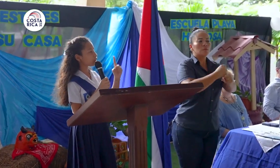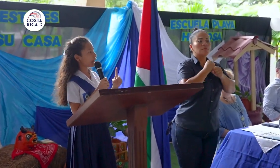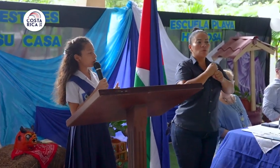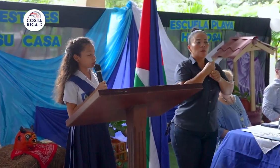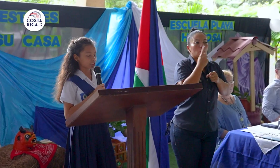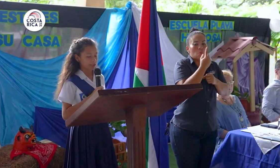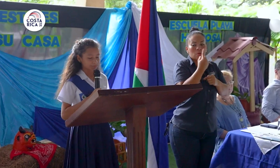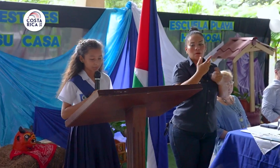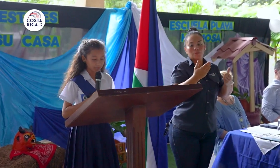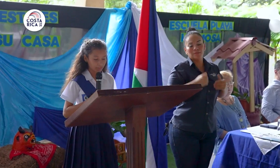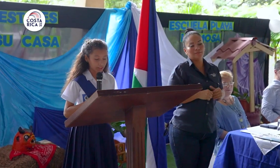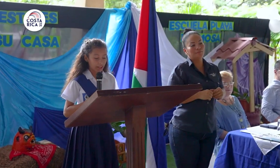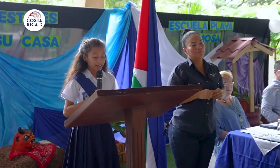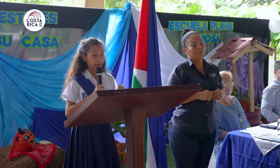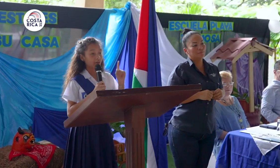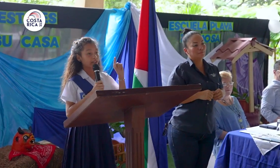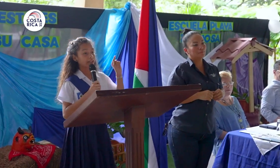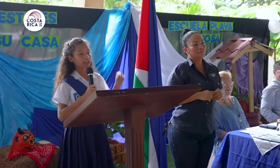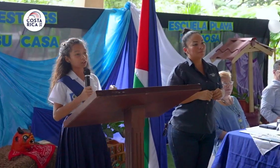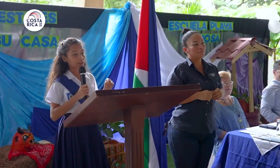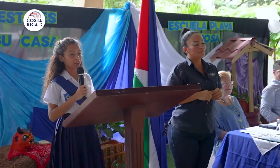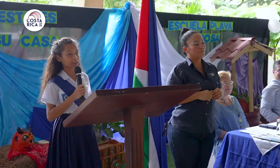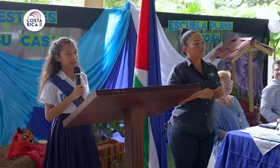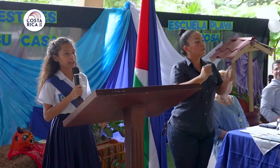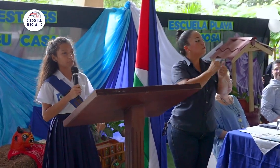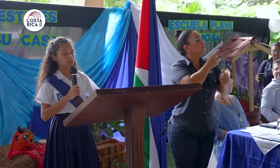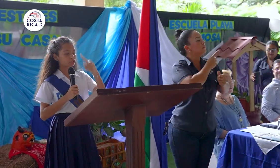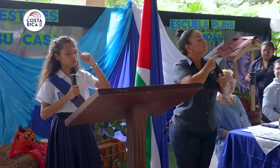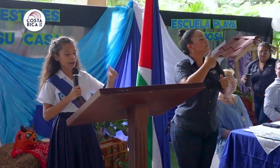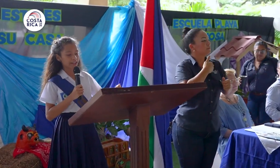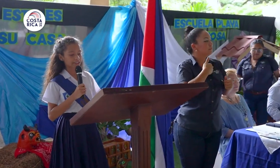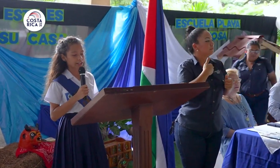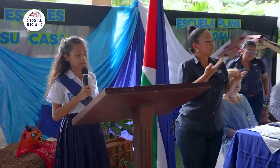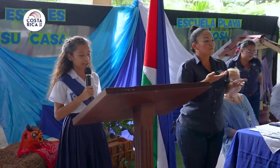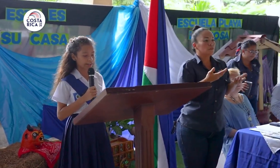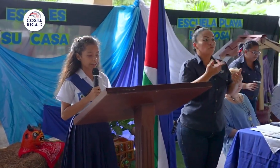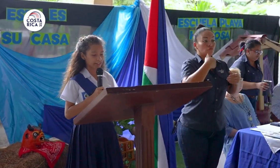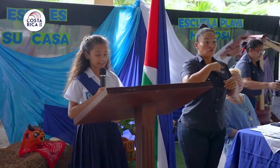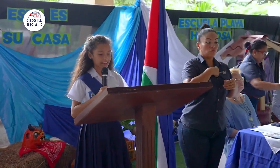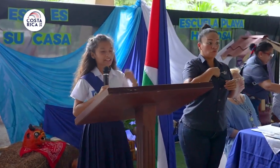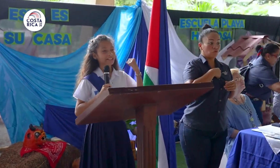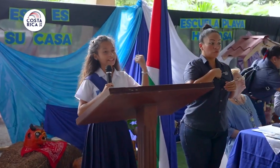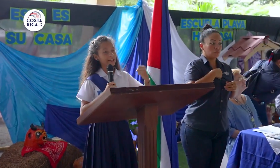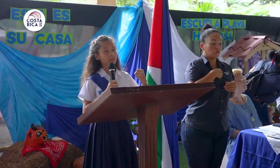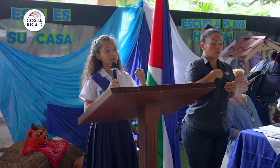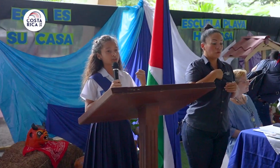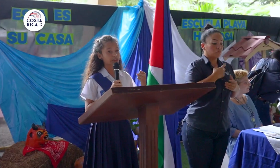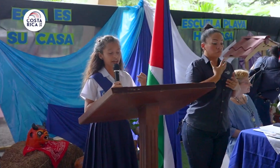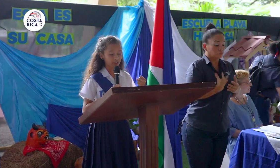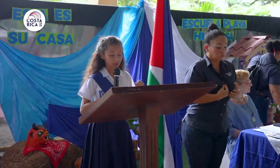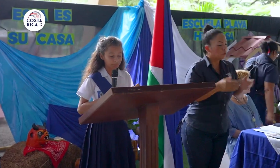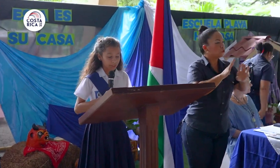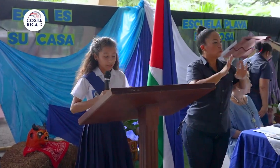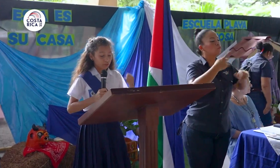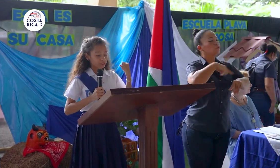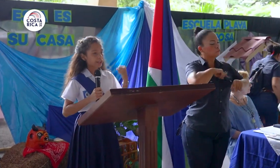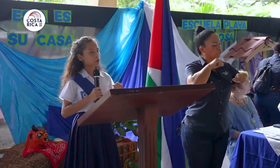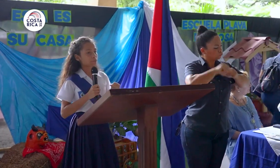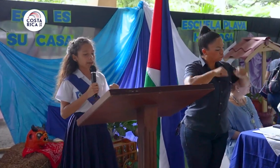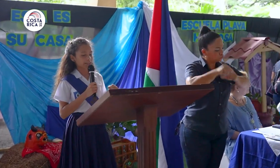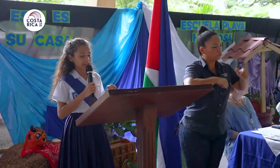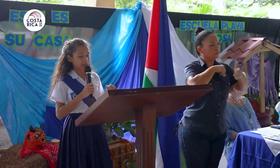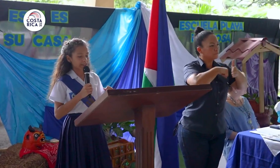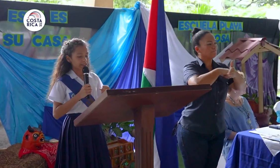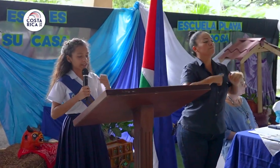una sola cosa, que con el director que hoy tenemos no agacharemos la cabeza, seguiremos luchando,